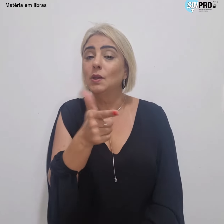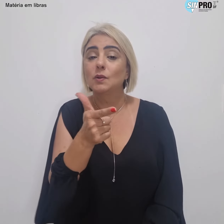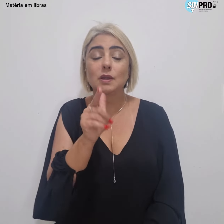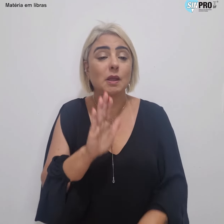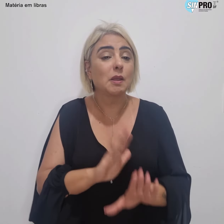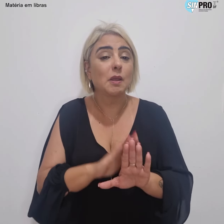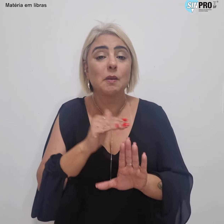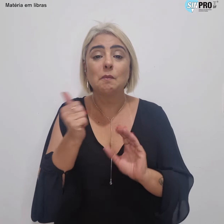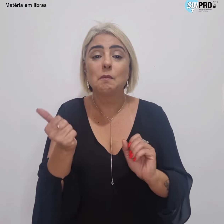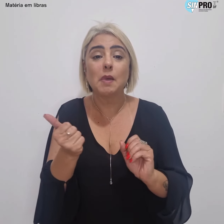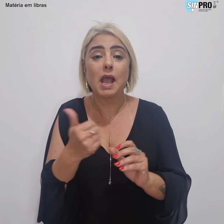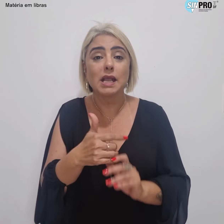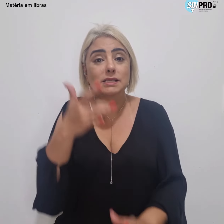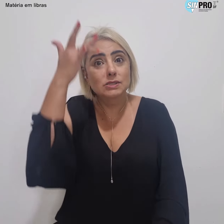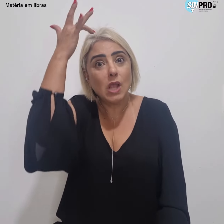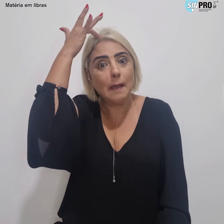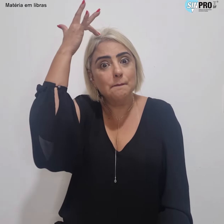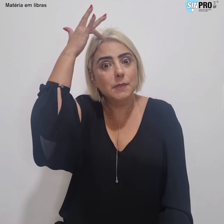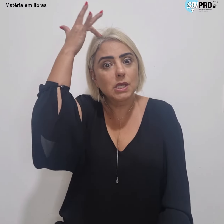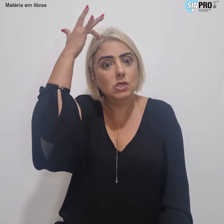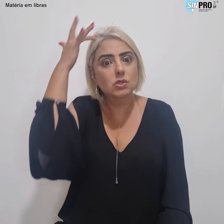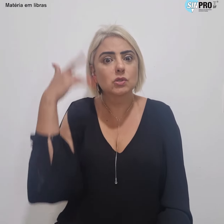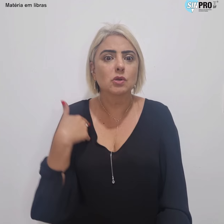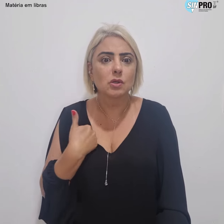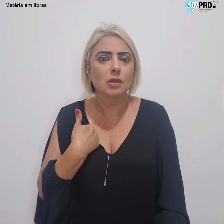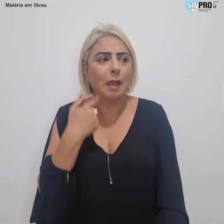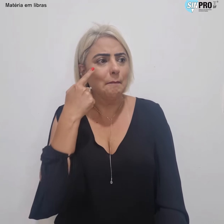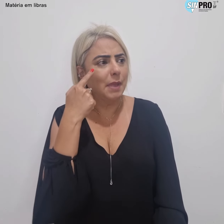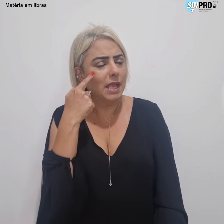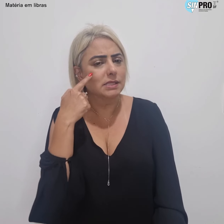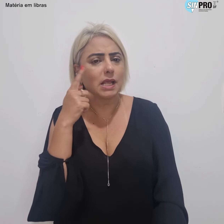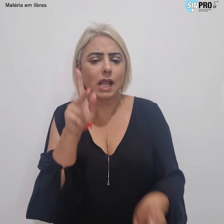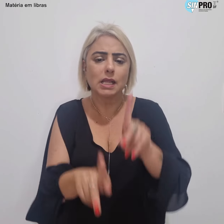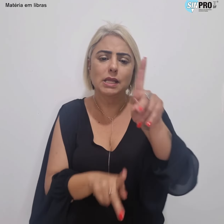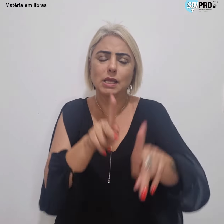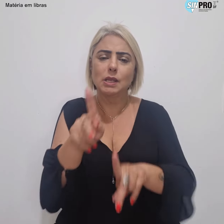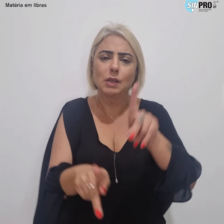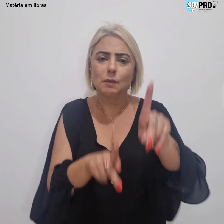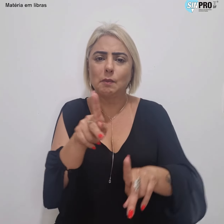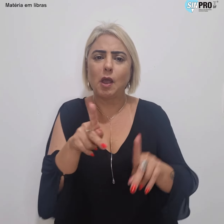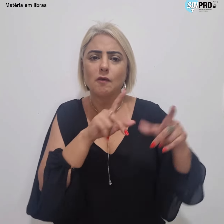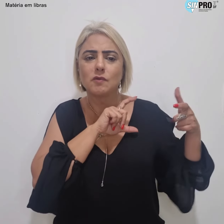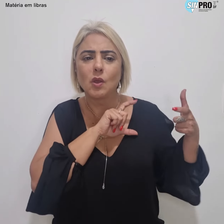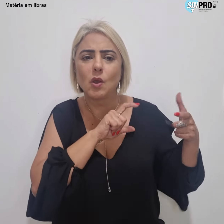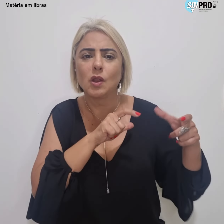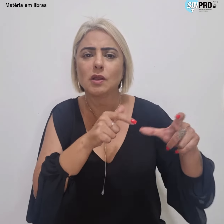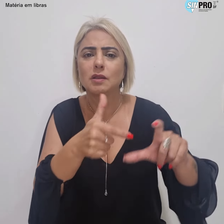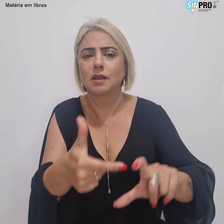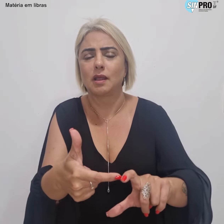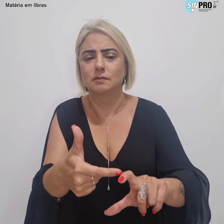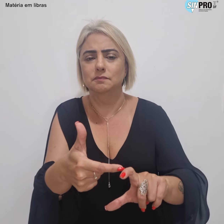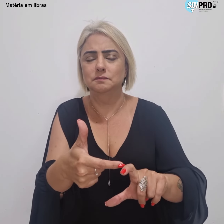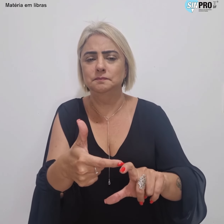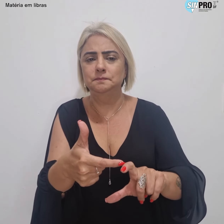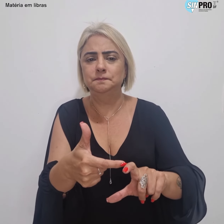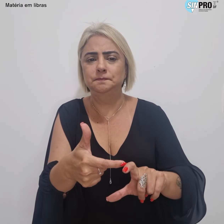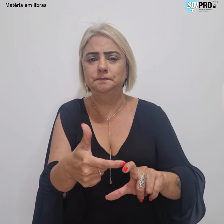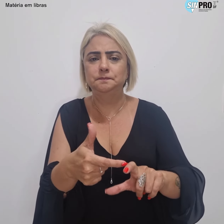mais esdrúxulo do que considerar que povos ditos originários, ou seja, que ocupam